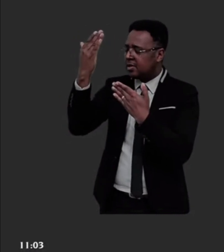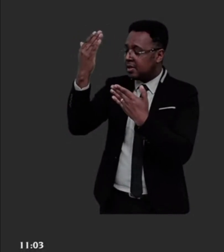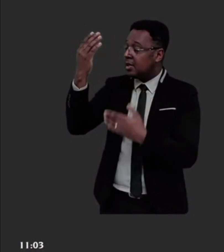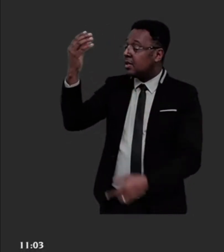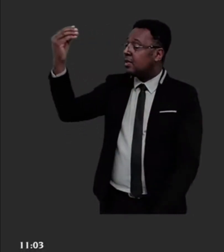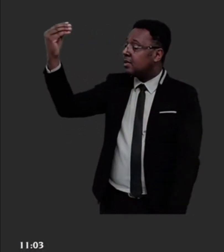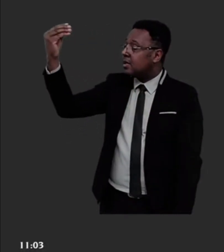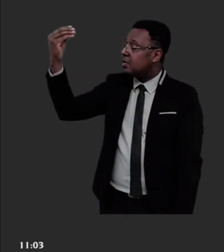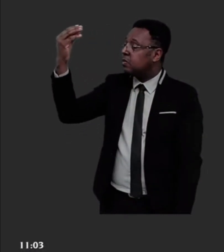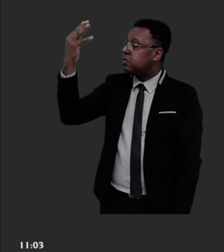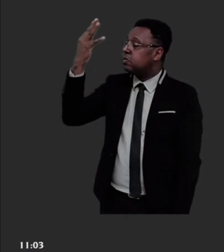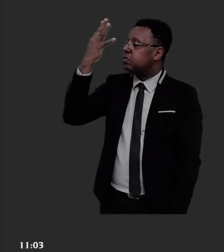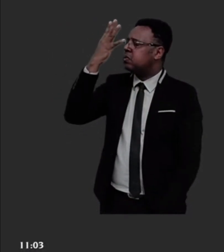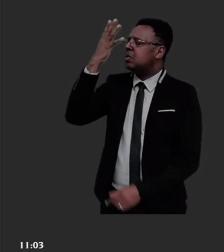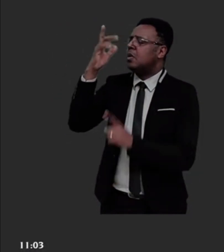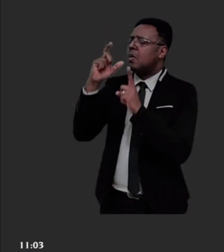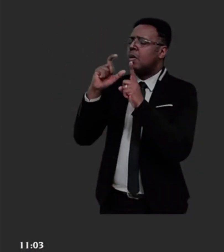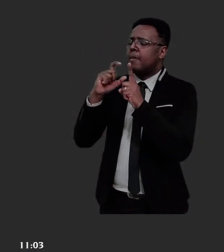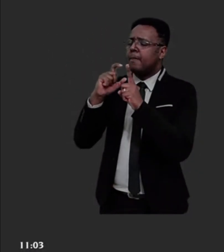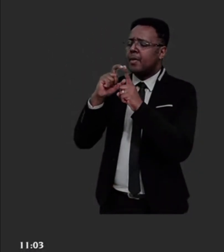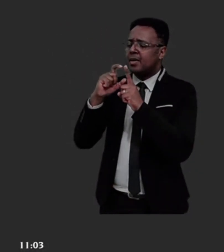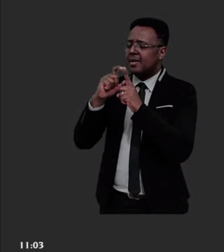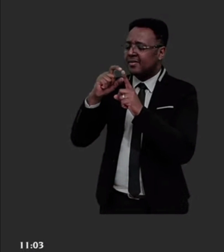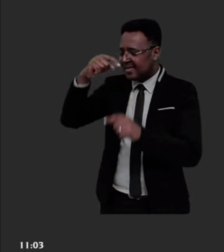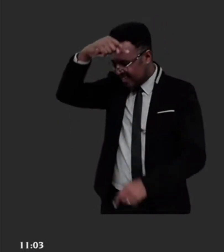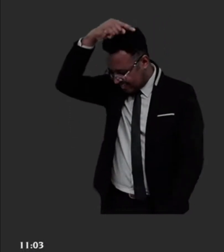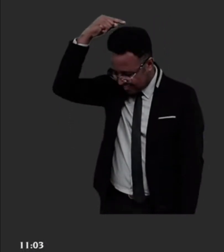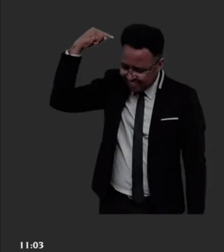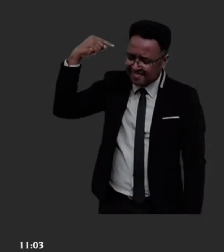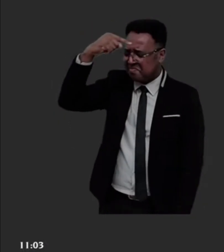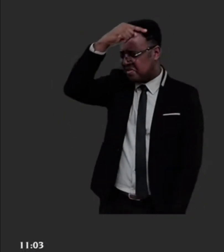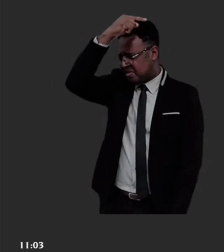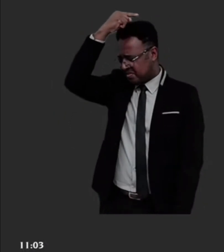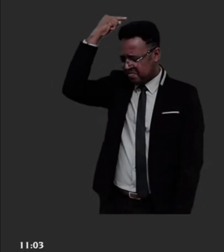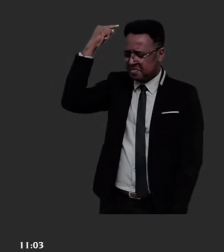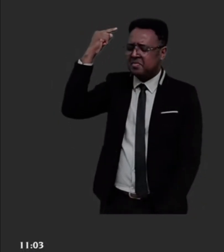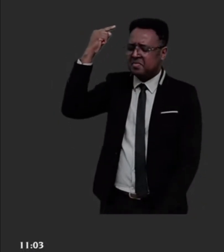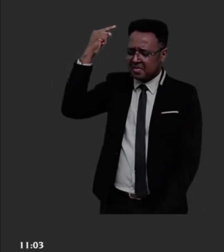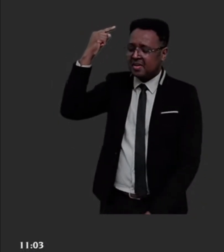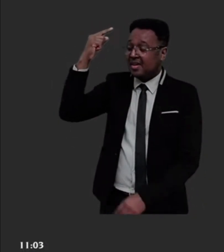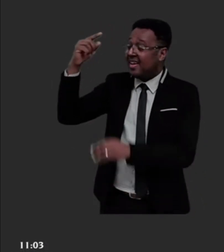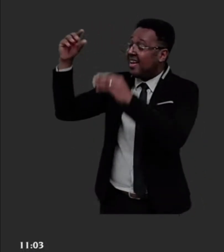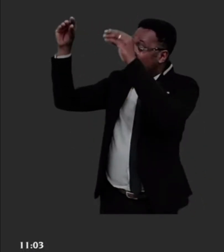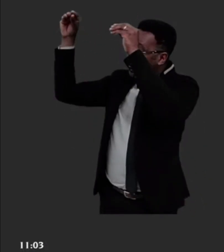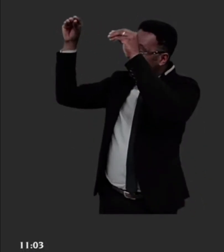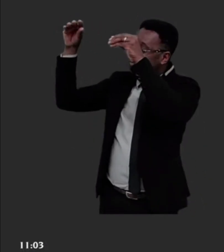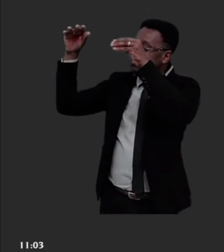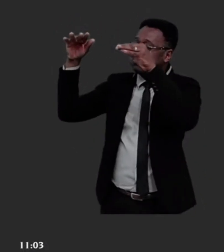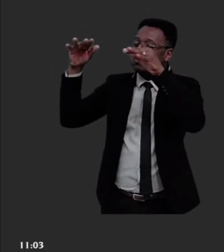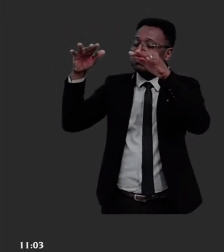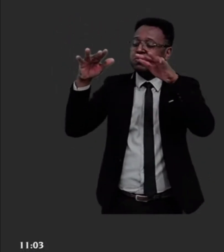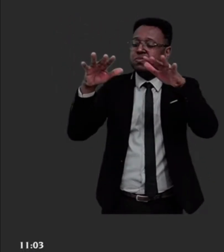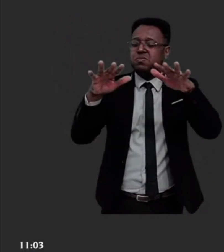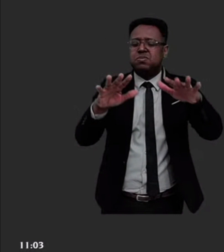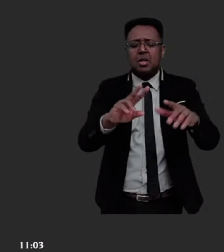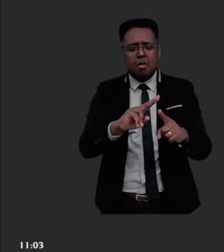a tua santa, fiel e gloriosa palavra. Glória a Jesus. Onde, Senhor, a graça foi multiplicada nesta manhã.